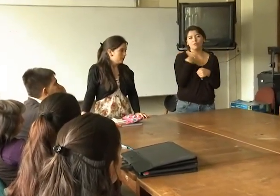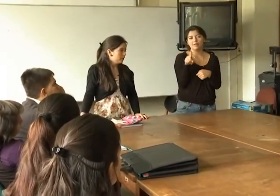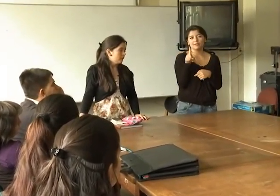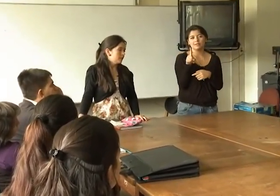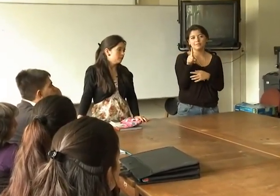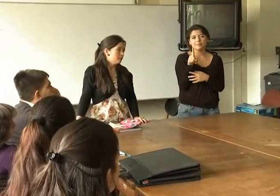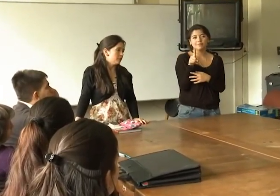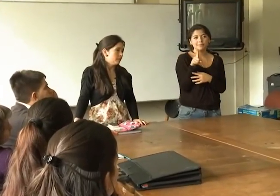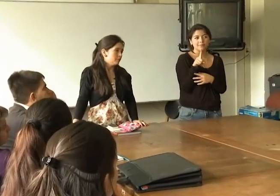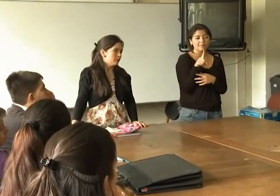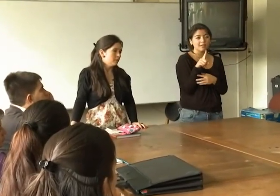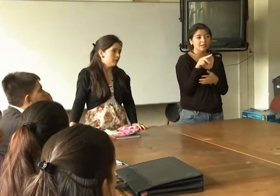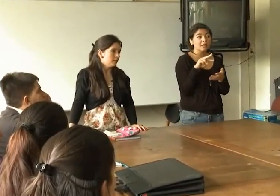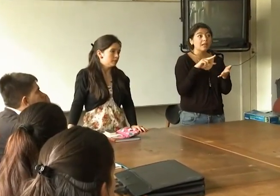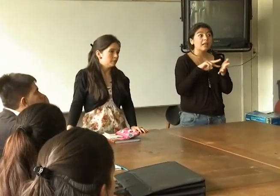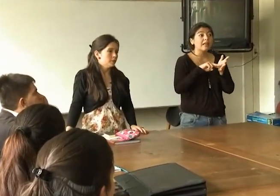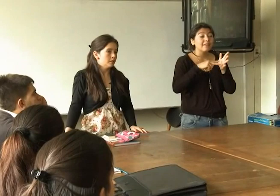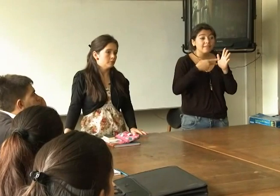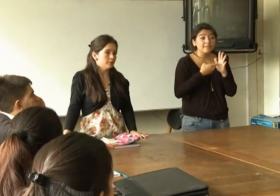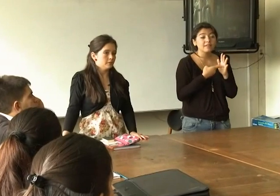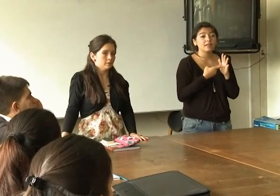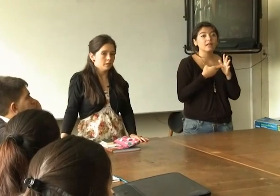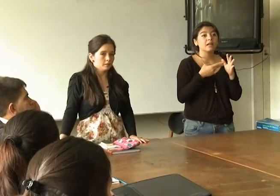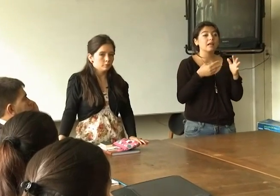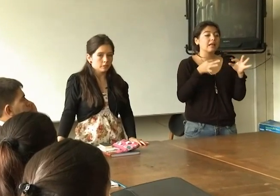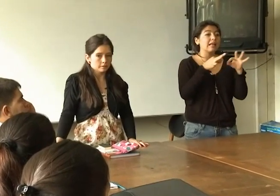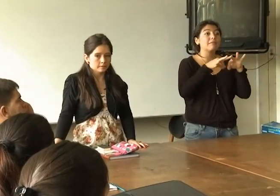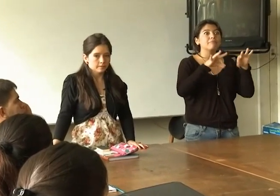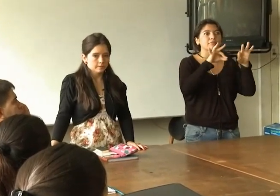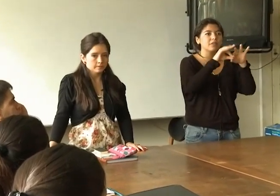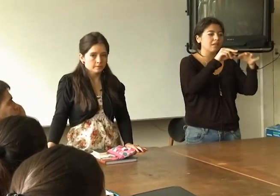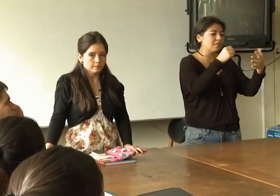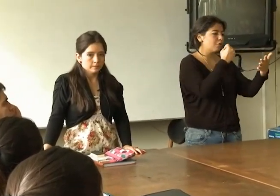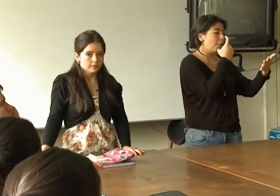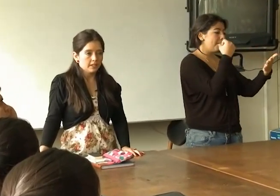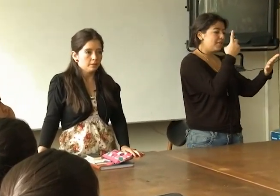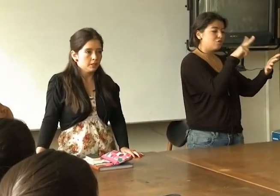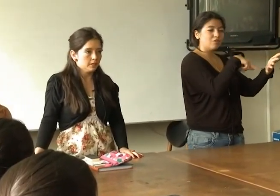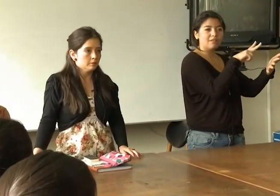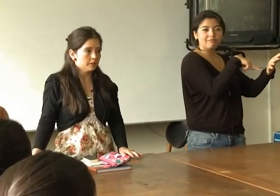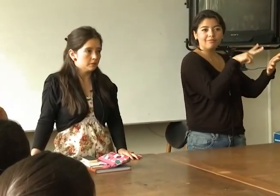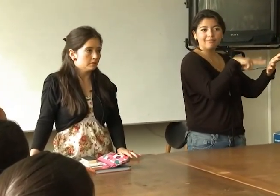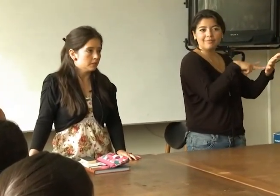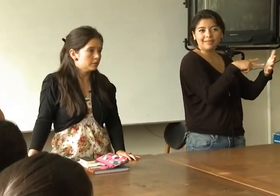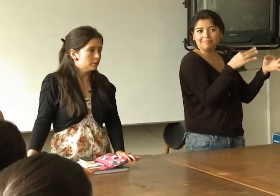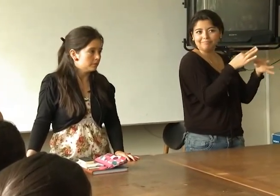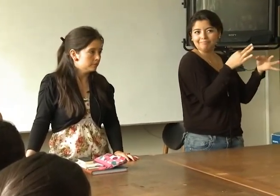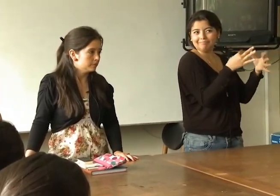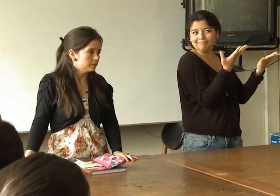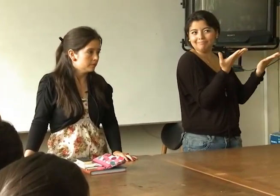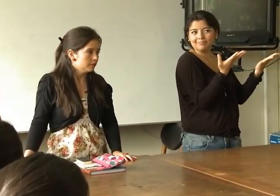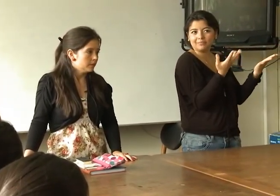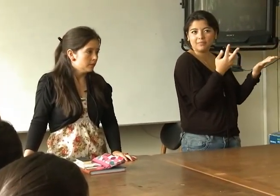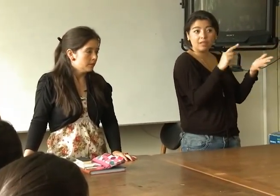Y eso también da cuenta del ejercicio de la comprensión de lectura, del nivel de comprensión lectora,